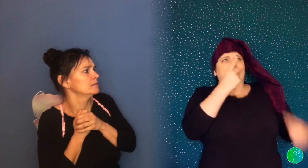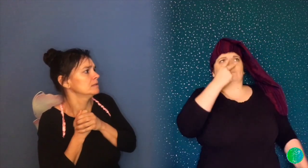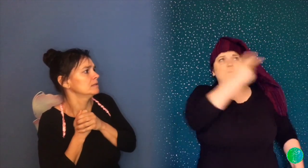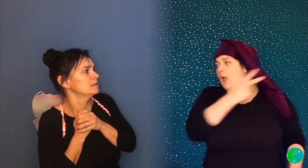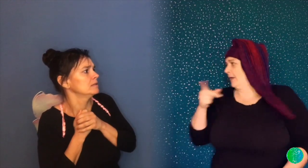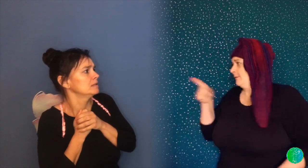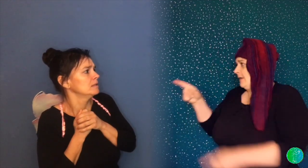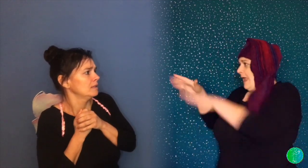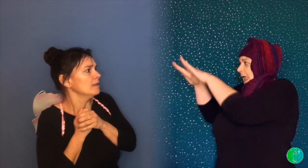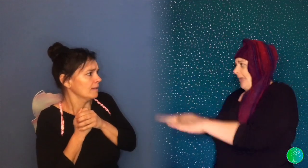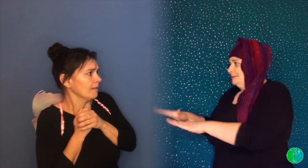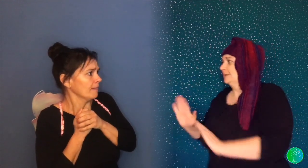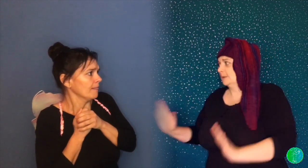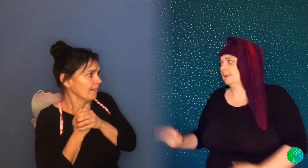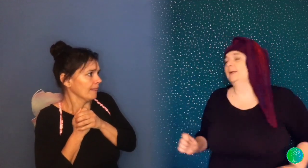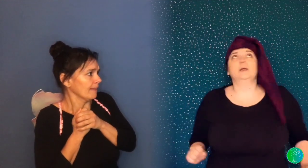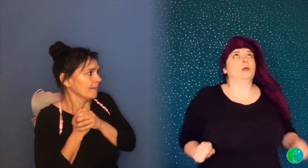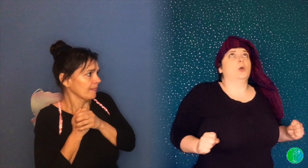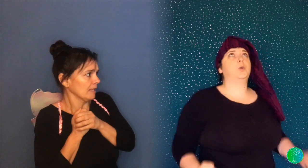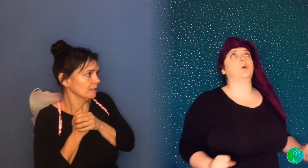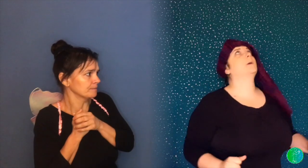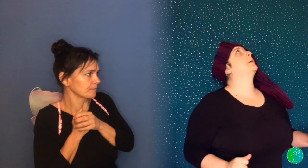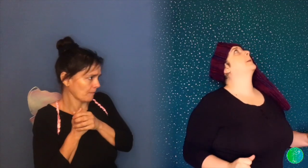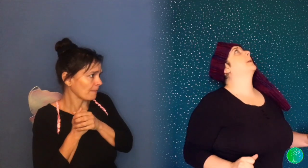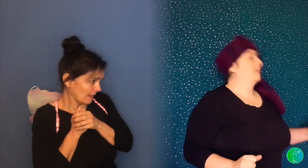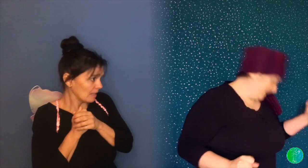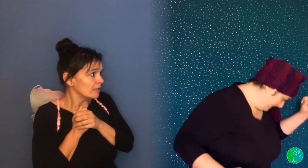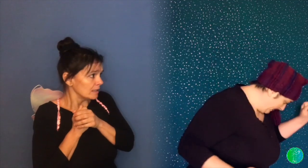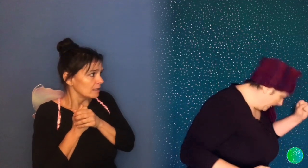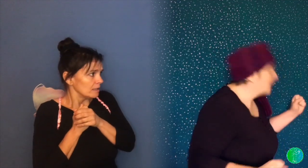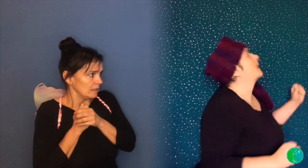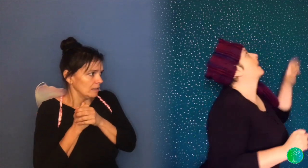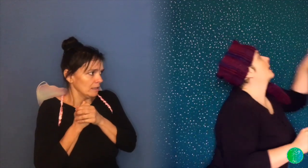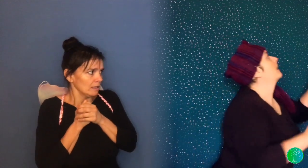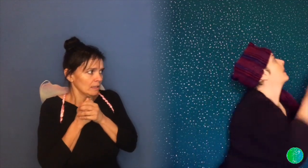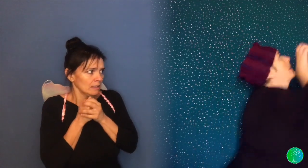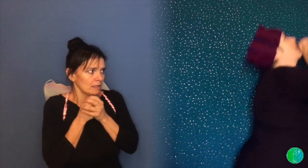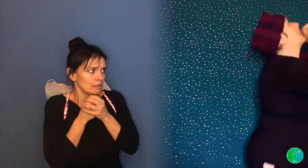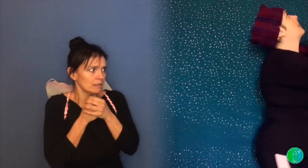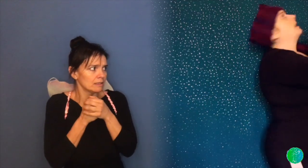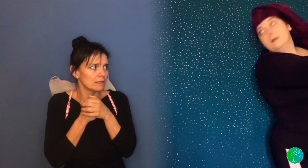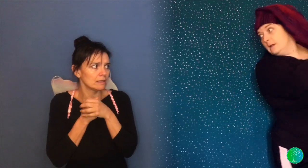pieds. Reste ici, je vais voir, dit-il avec courage.